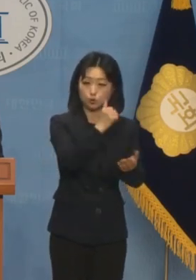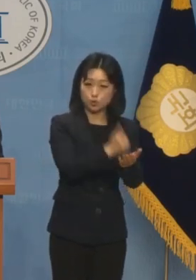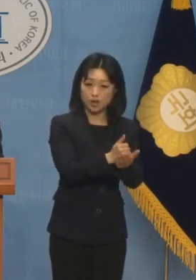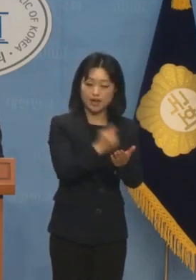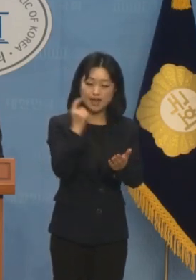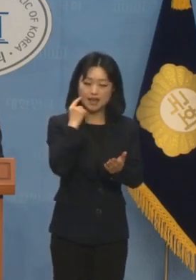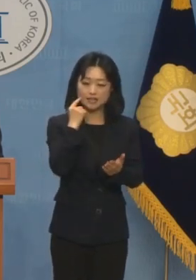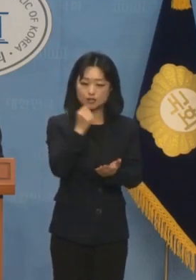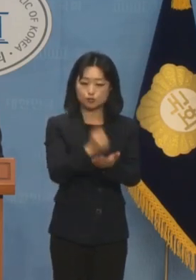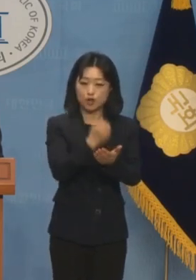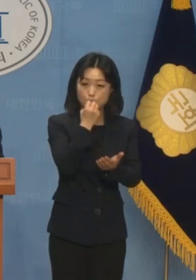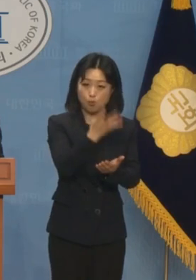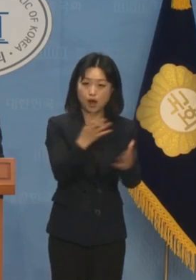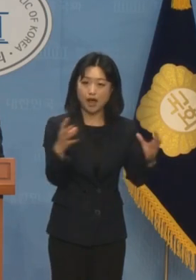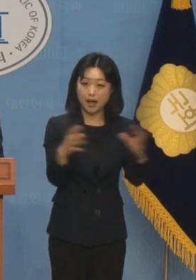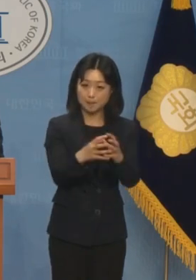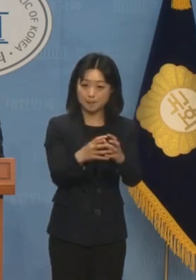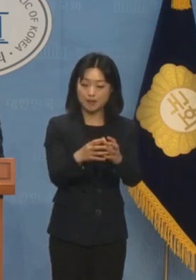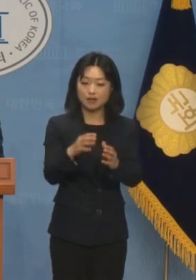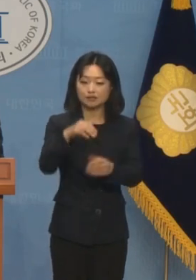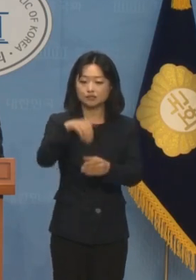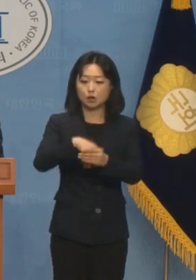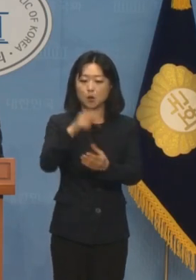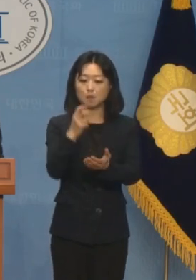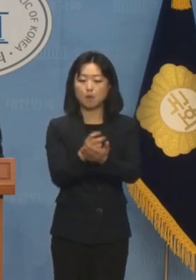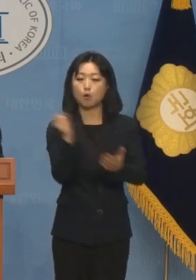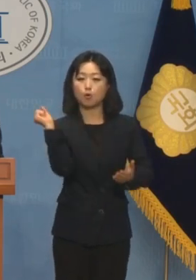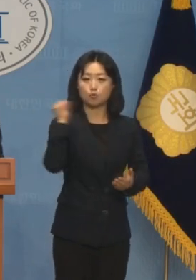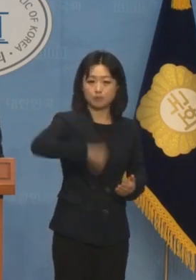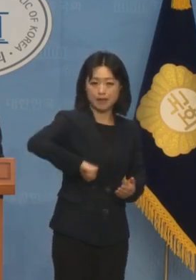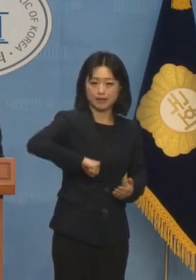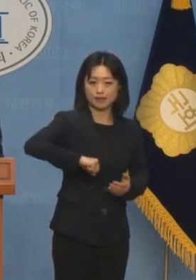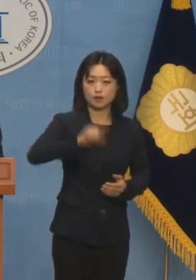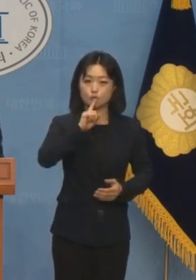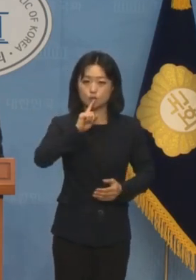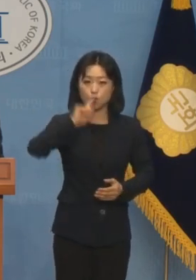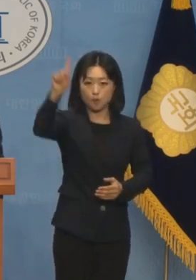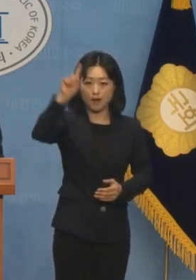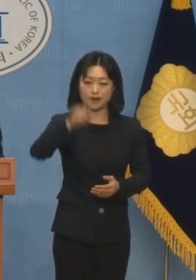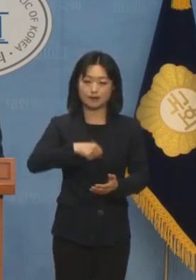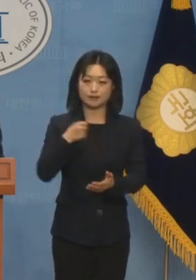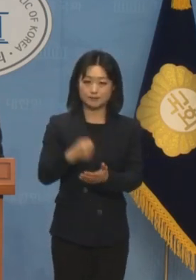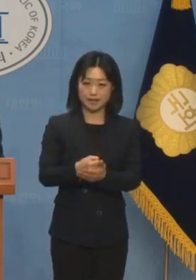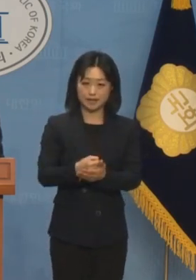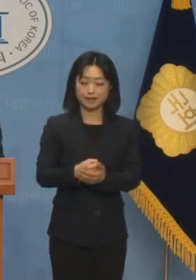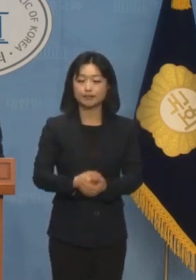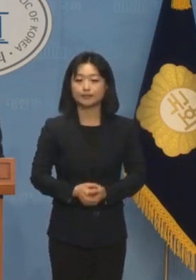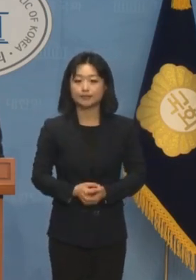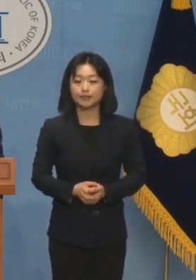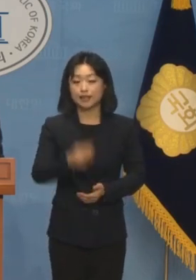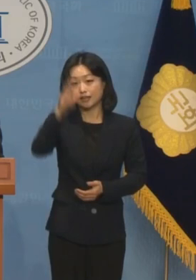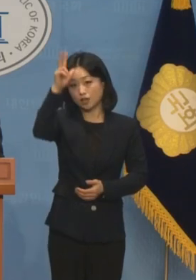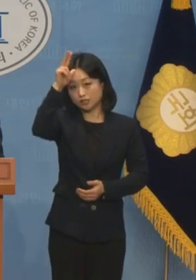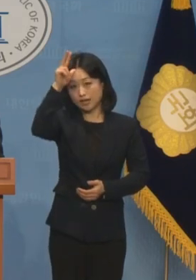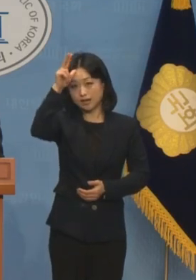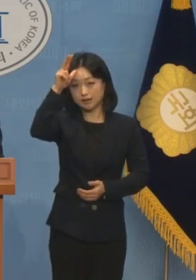허위사실 공표죄를 포함해 공직선거법 위반으로 고발하기에 이른 것입니다.